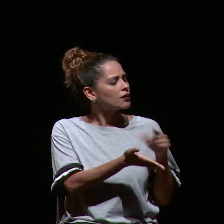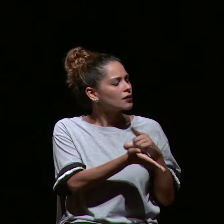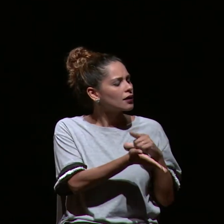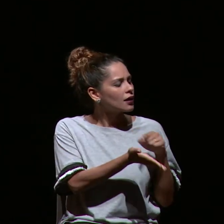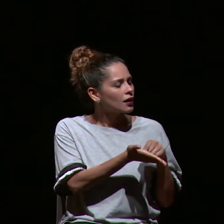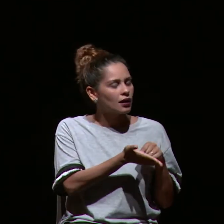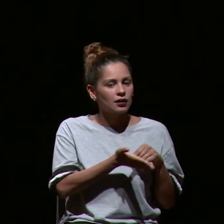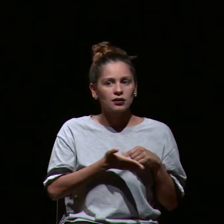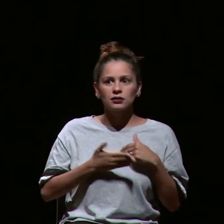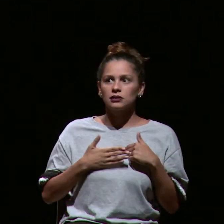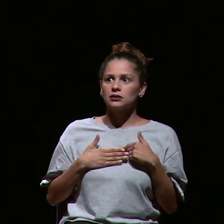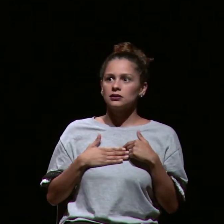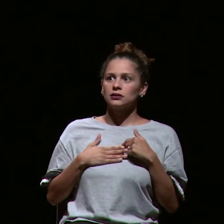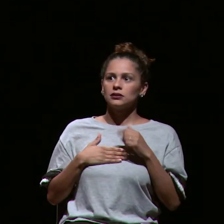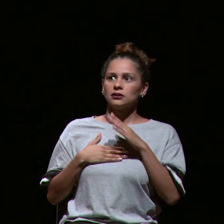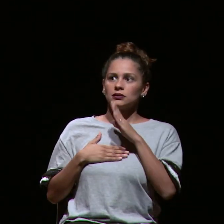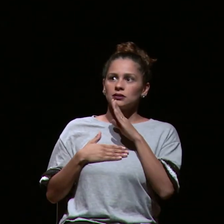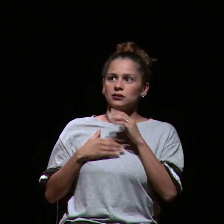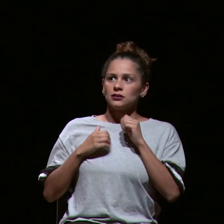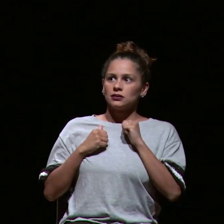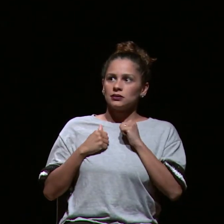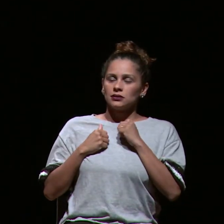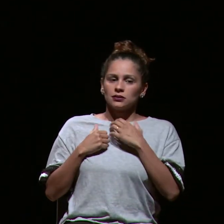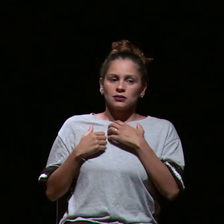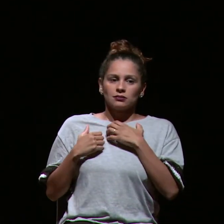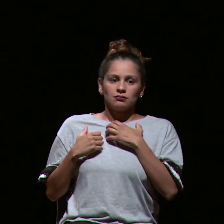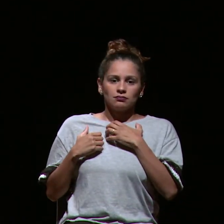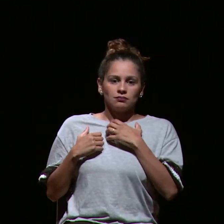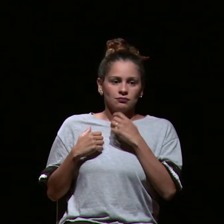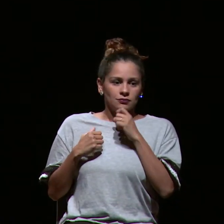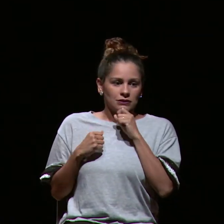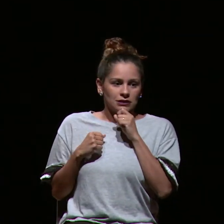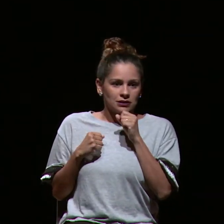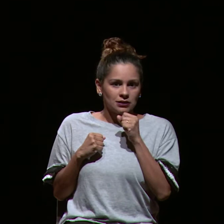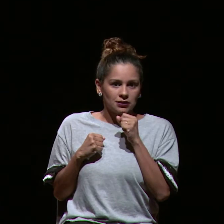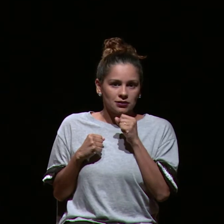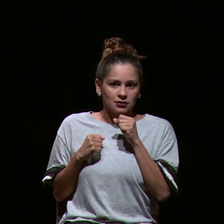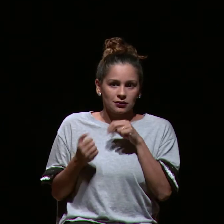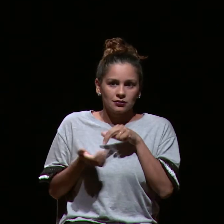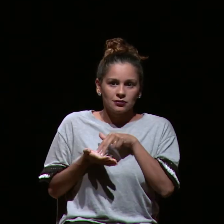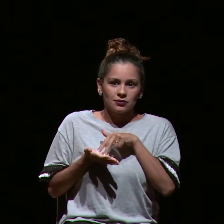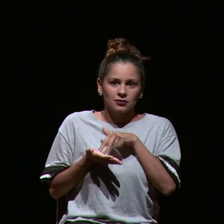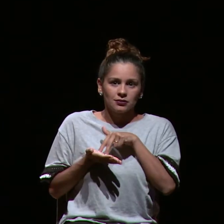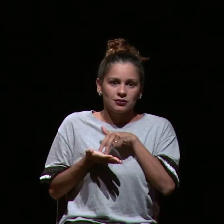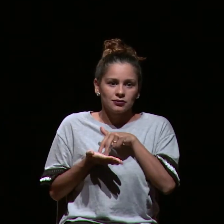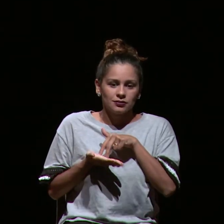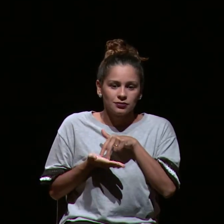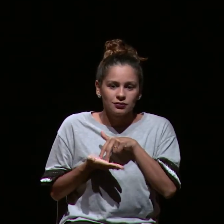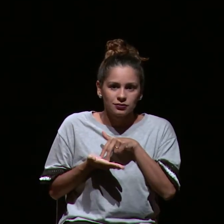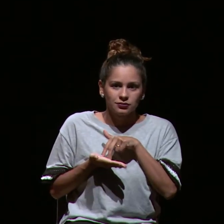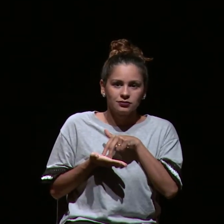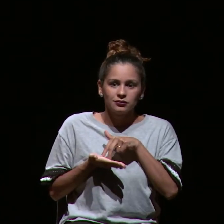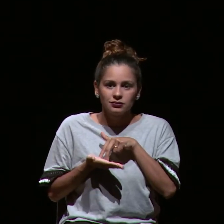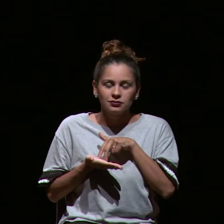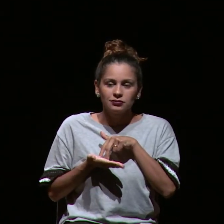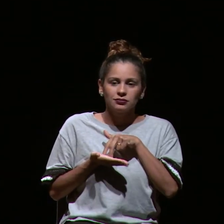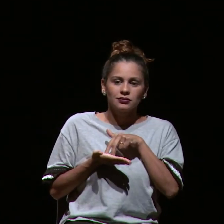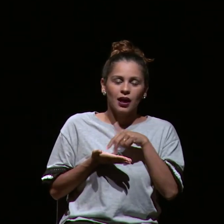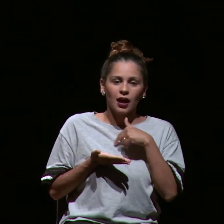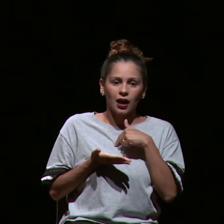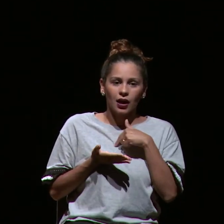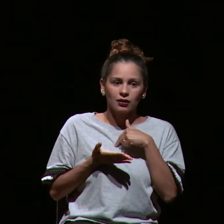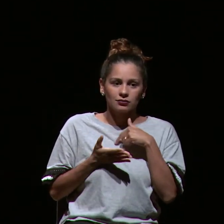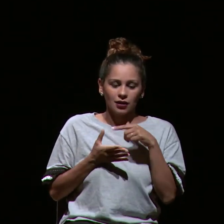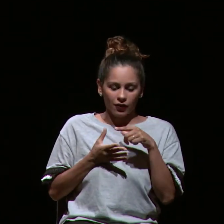Fiquei morto. Meu corpo gelou-se em um instante e, sem poder quase ficar de pé, pelo tremor que me deu em ambas as pernas, deixei cair